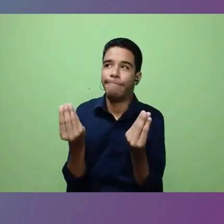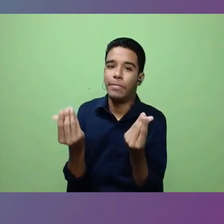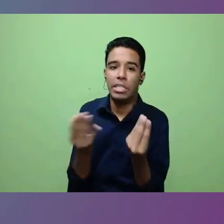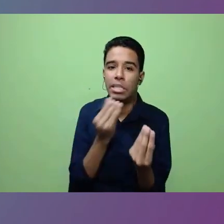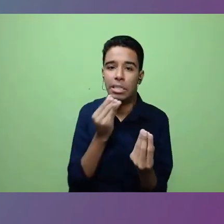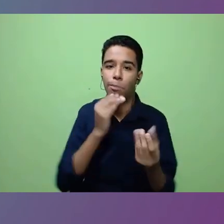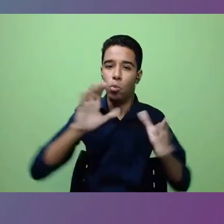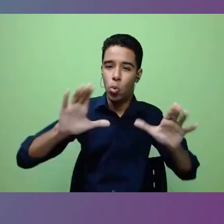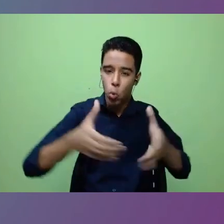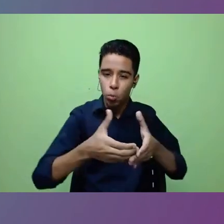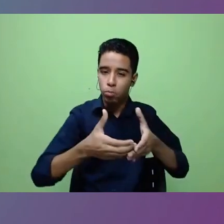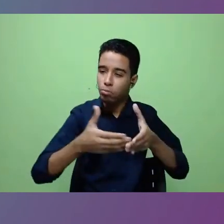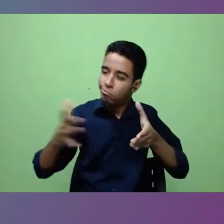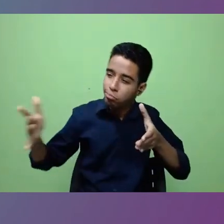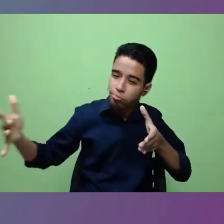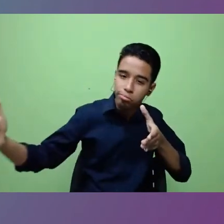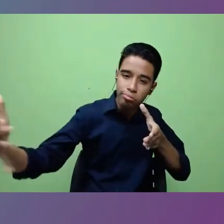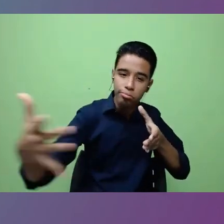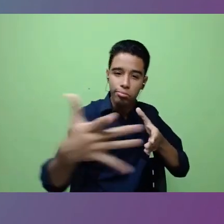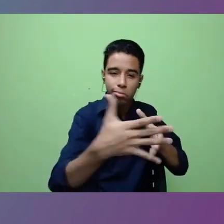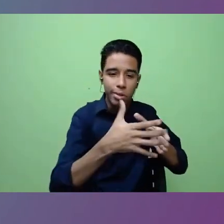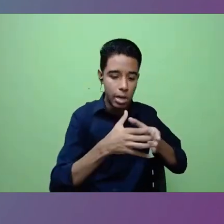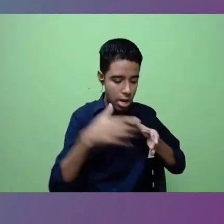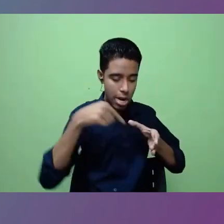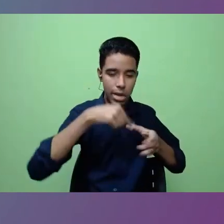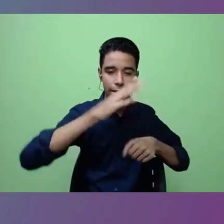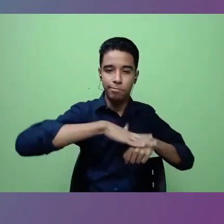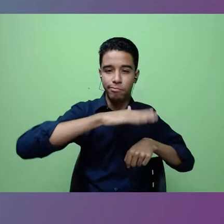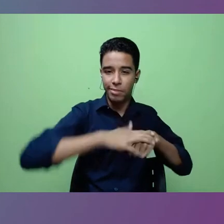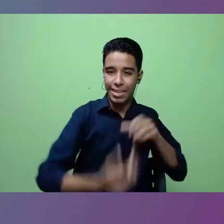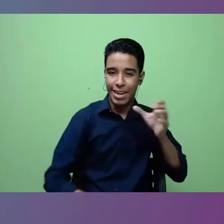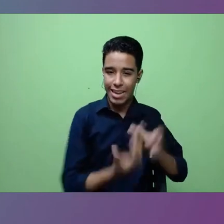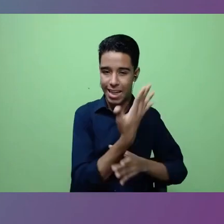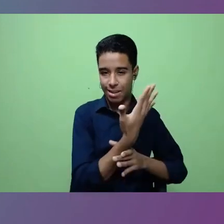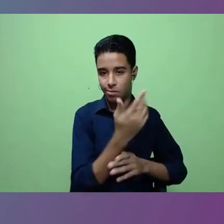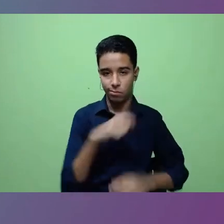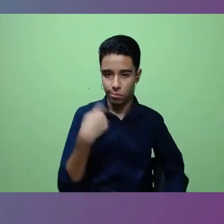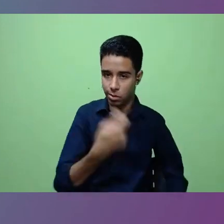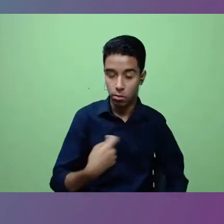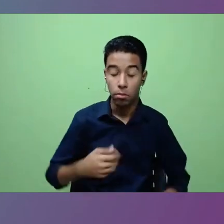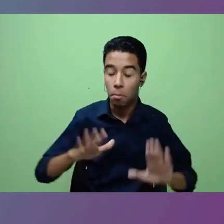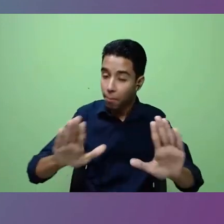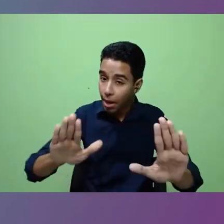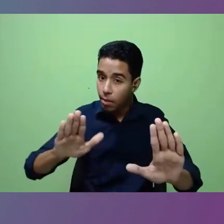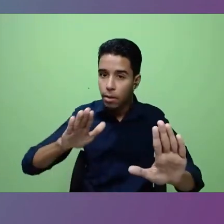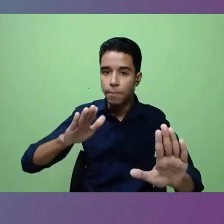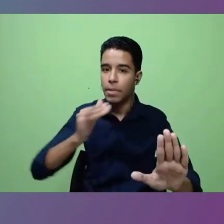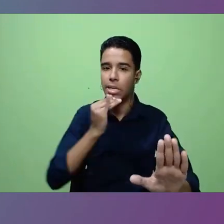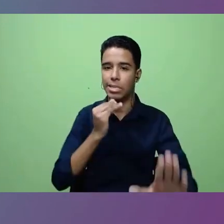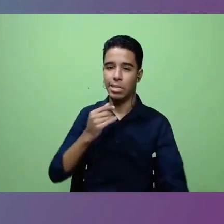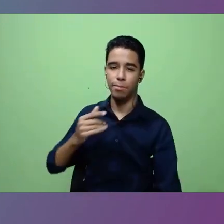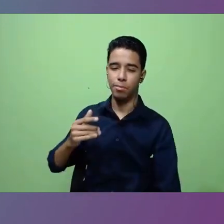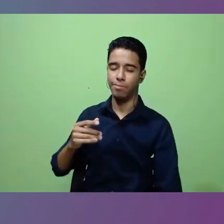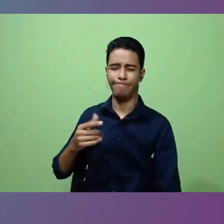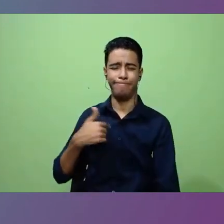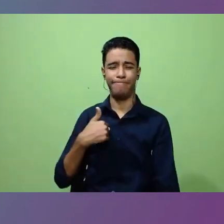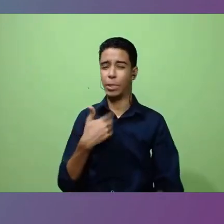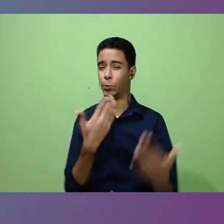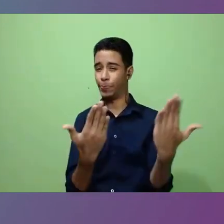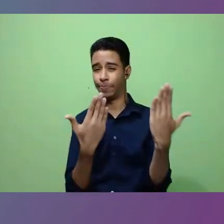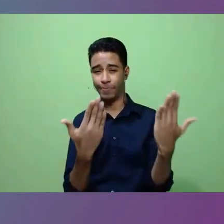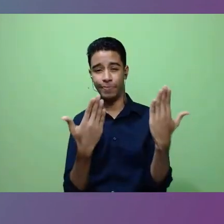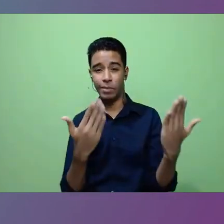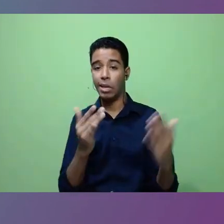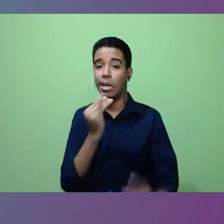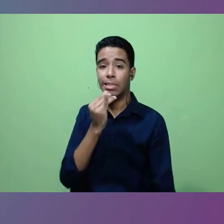sinal. Eu acho que é um pouco superficial, porque a gente não junta falantes de português para criar palavras. Entende a